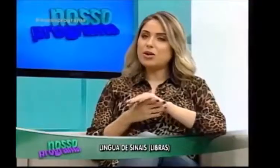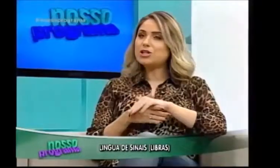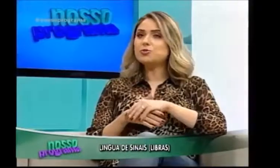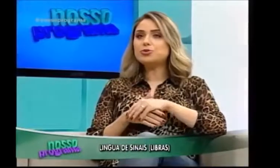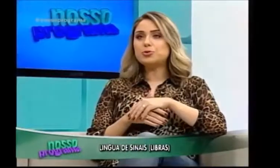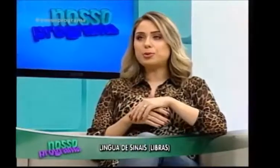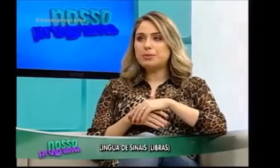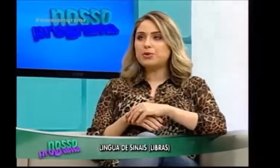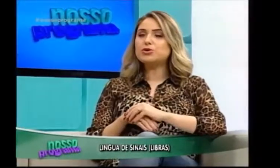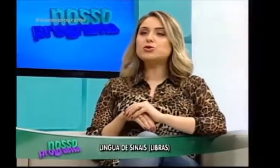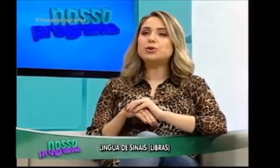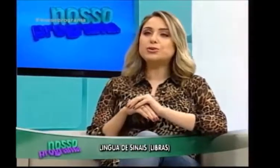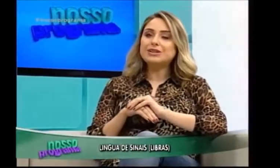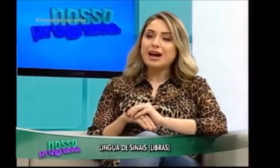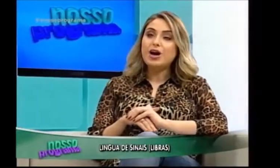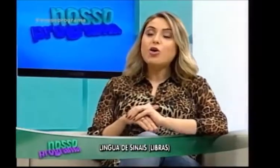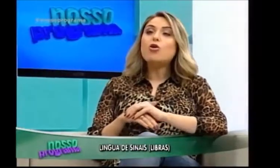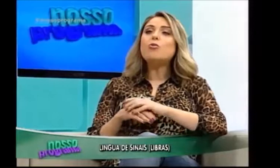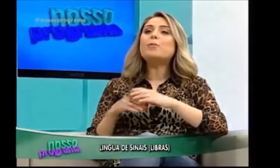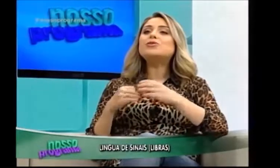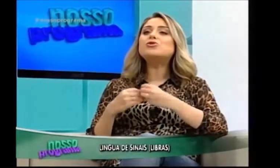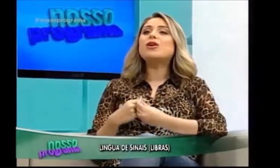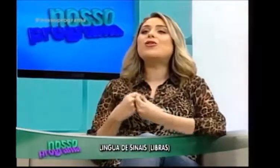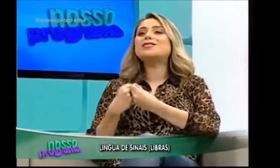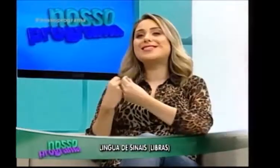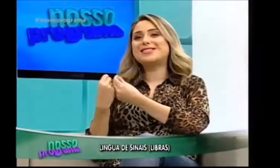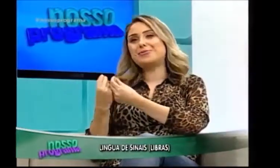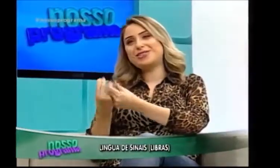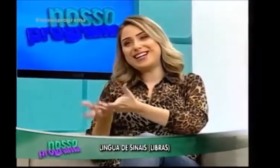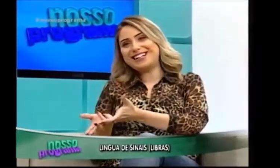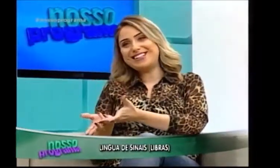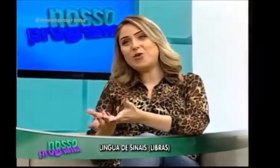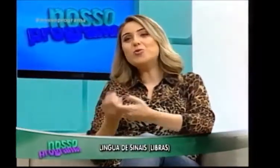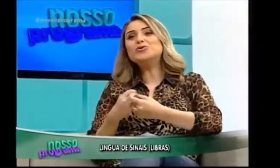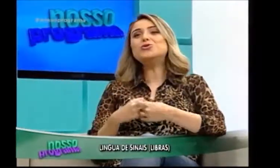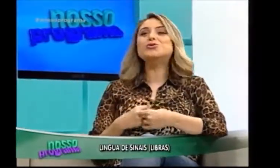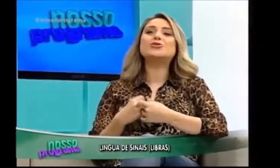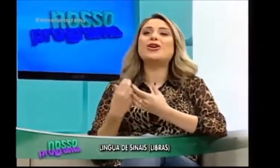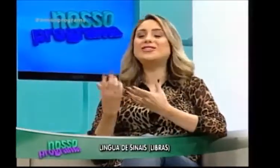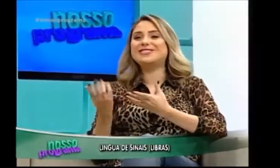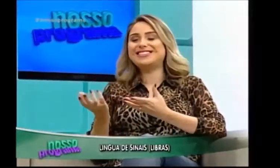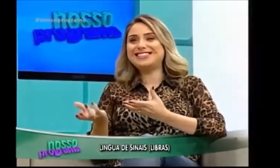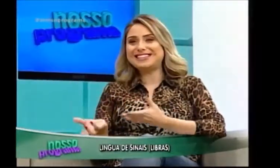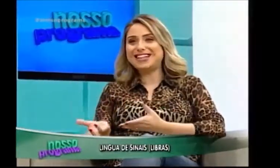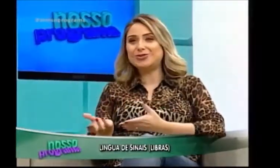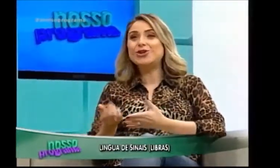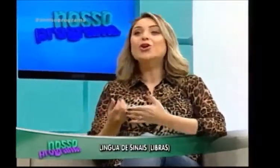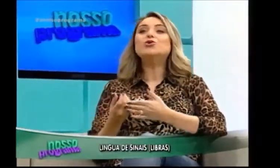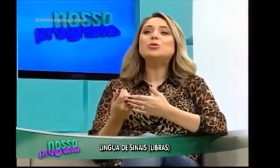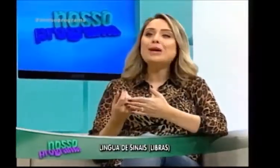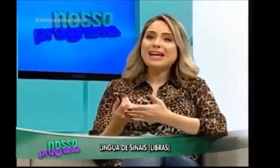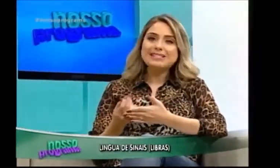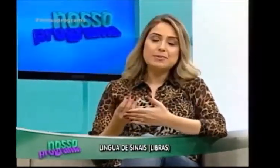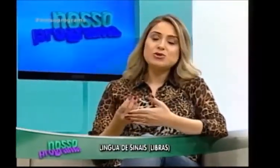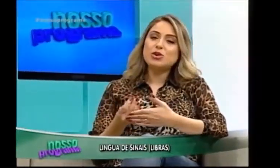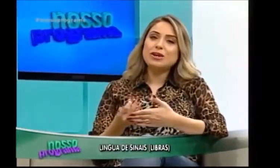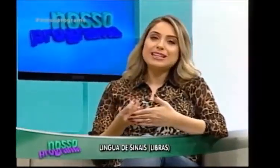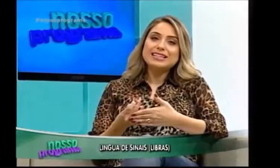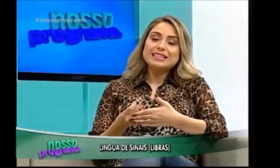qualquer tipo de problema, eu gosto de perguntar como a pessoa gosta de ser abordada, como os surdos gostam de ser tratados. Tudo bem se a pessoa, de